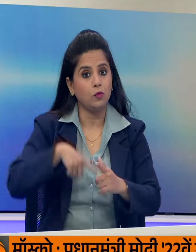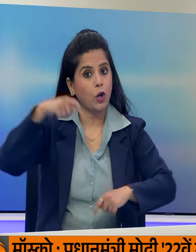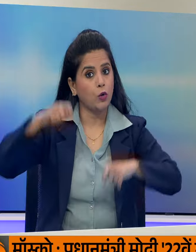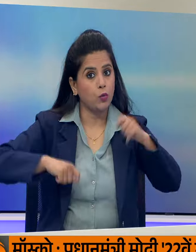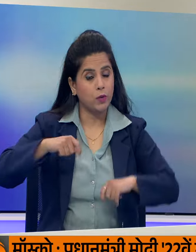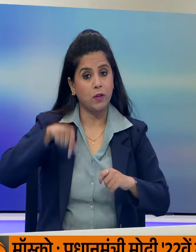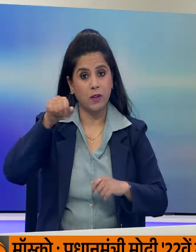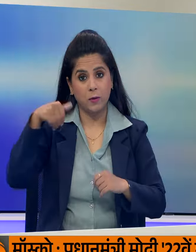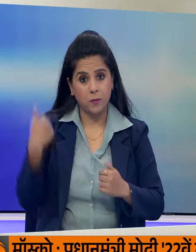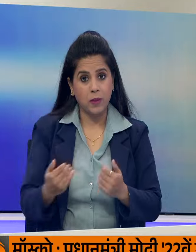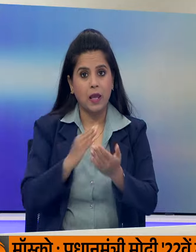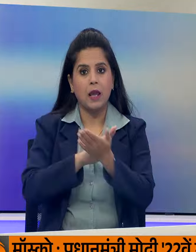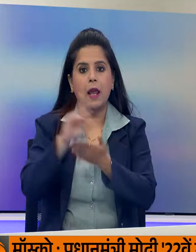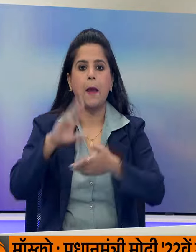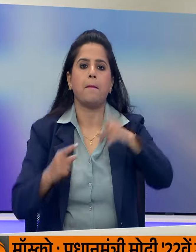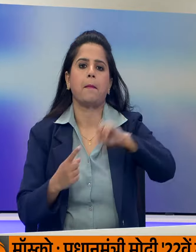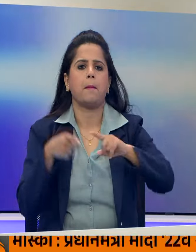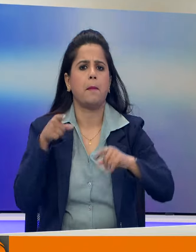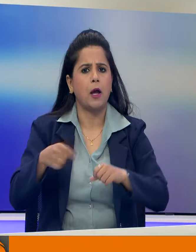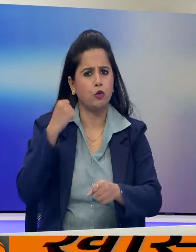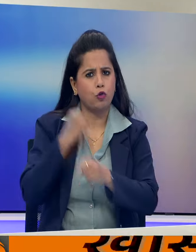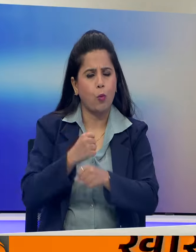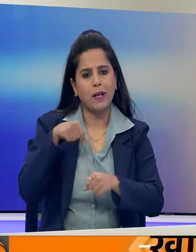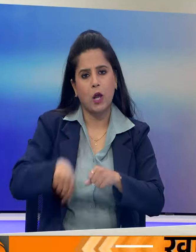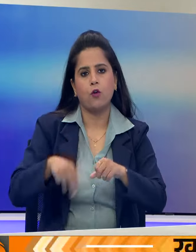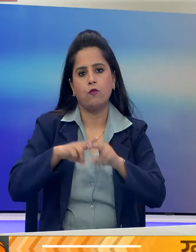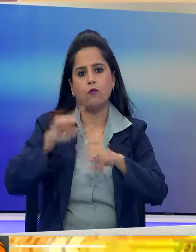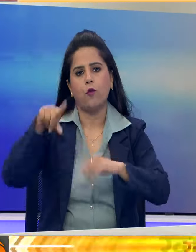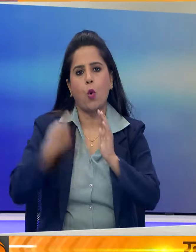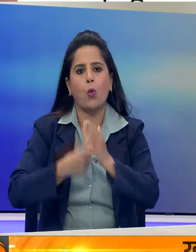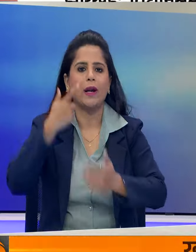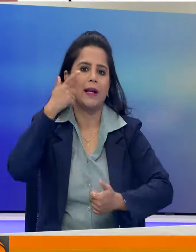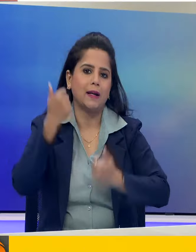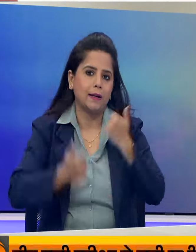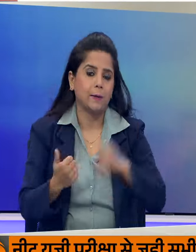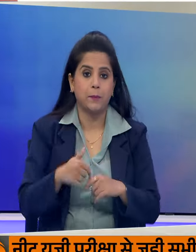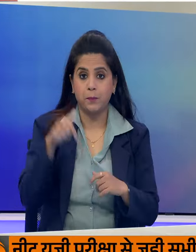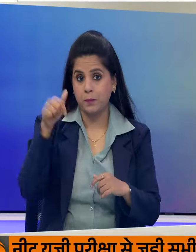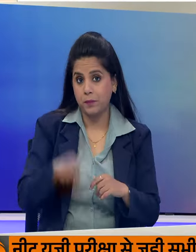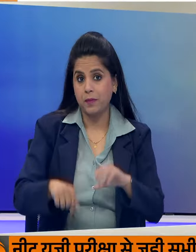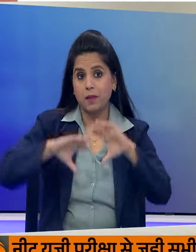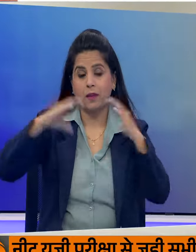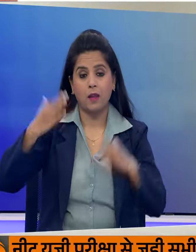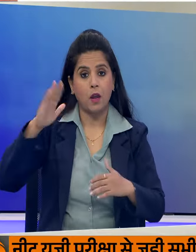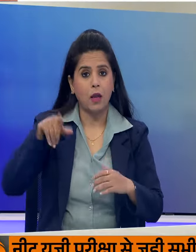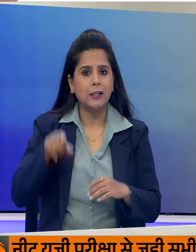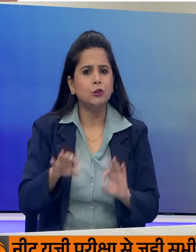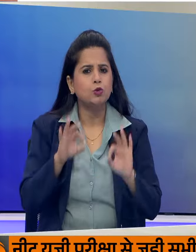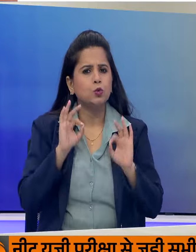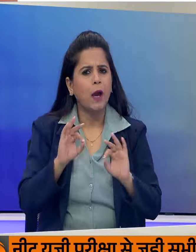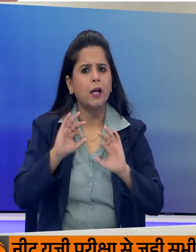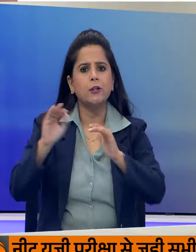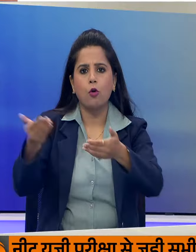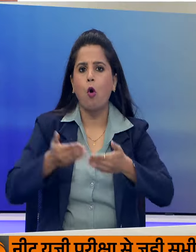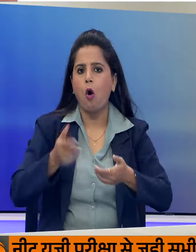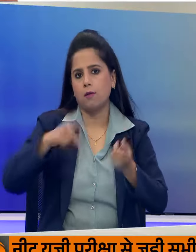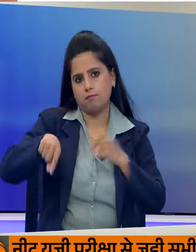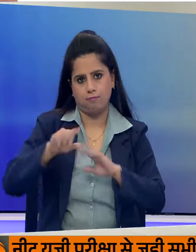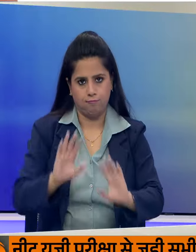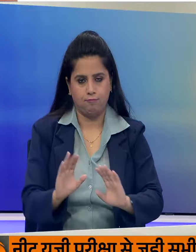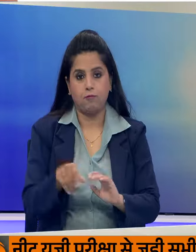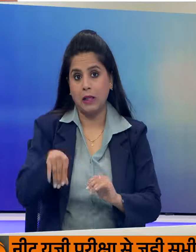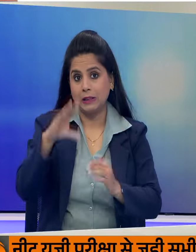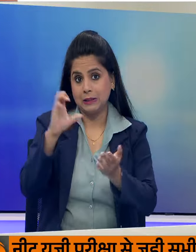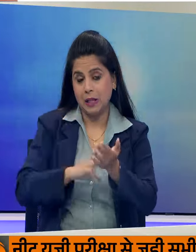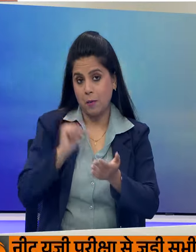झारखंड विधानसभा में हेमंत सोरेन सरकार आज फ्लो टेस्ट होना है, इसके लिए आज विधानसभा का विशेष सत्र बुलाया गया है।